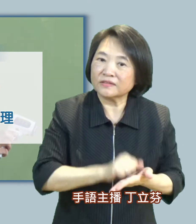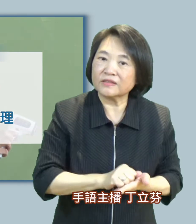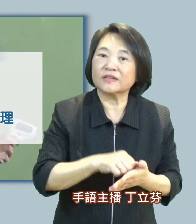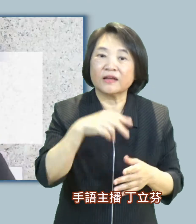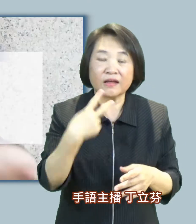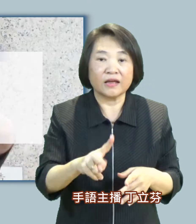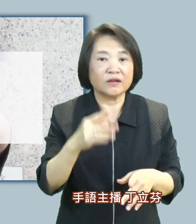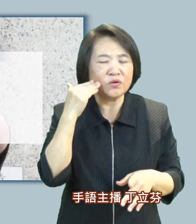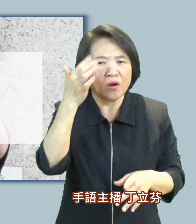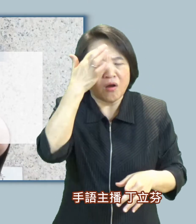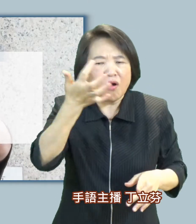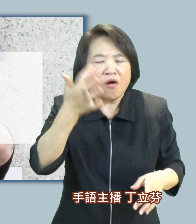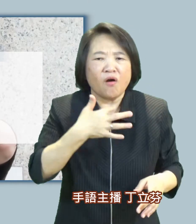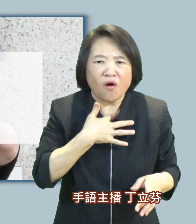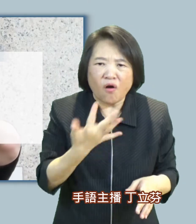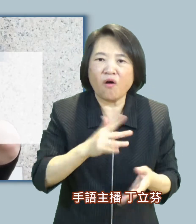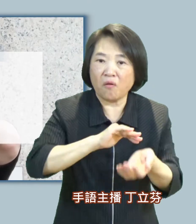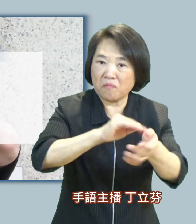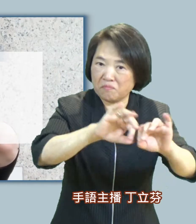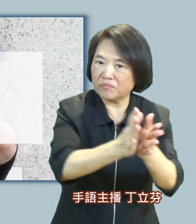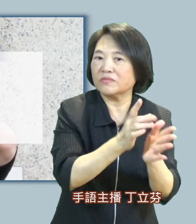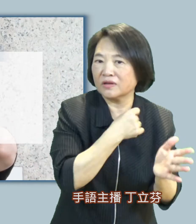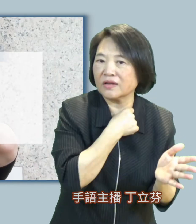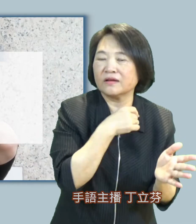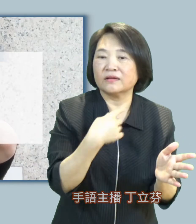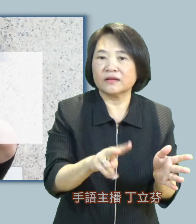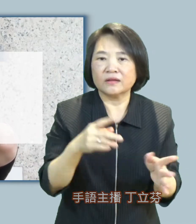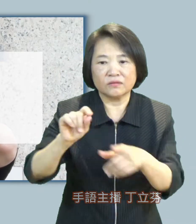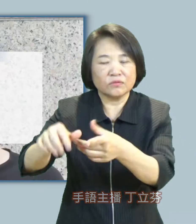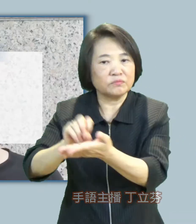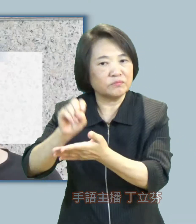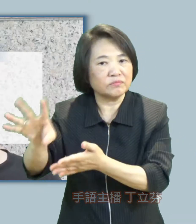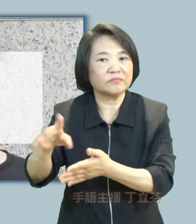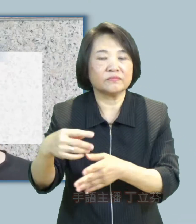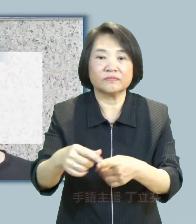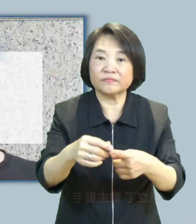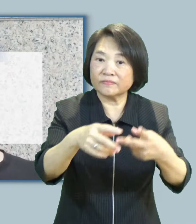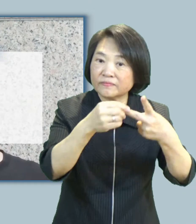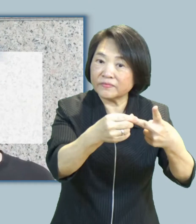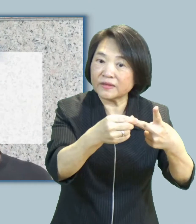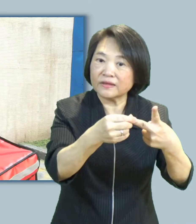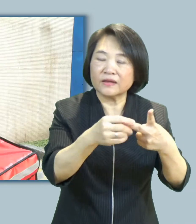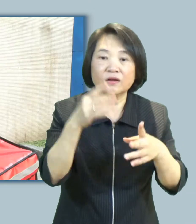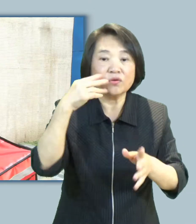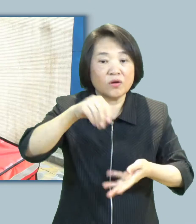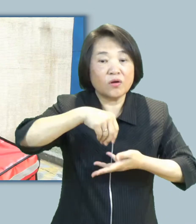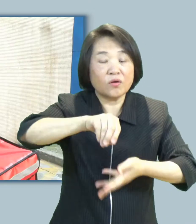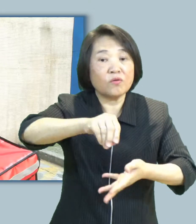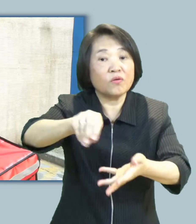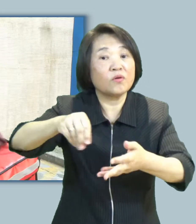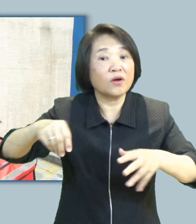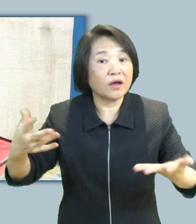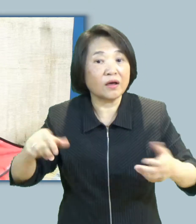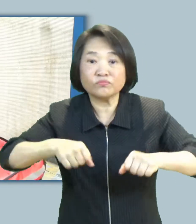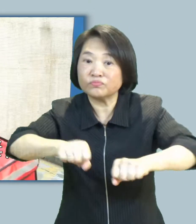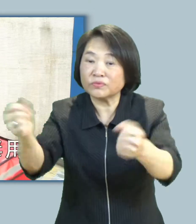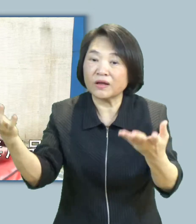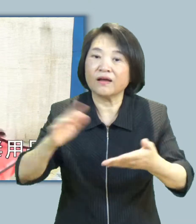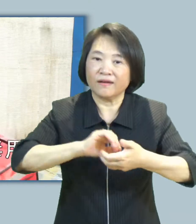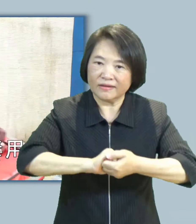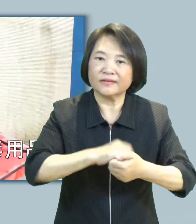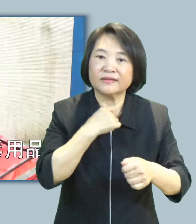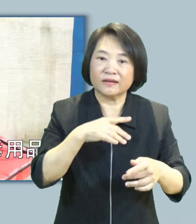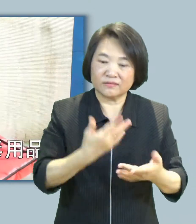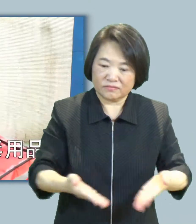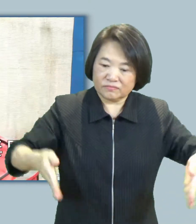的抗健自主管理，提供要做少跳起头转头，饮水半支先看，按个肺部入闸。第二，外送工作期间，人